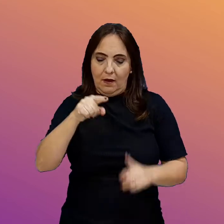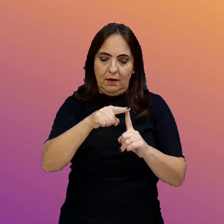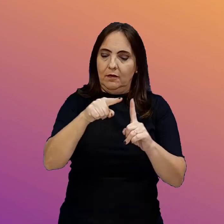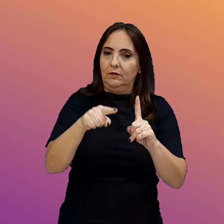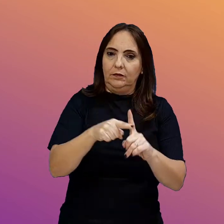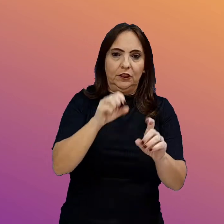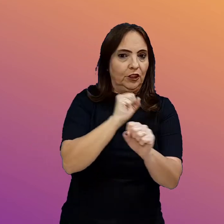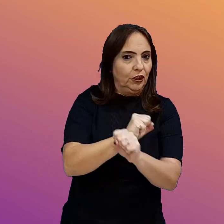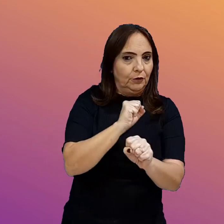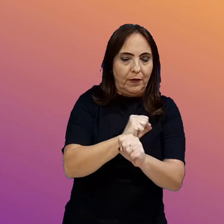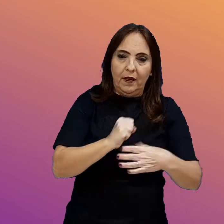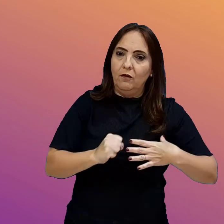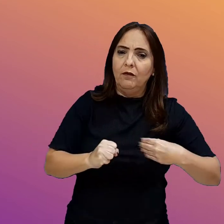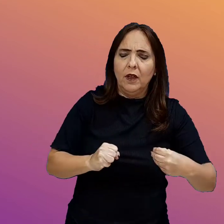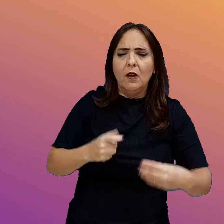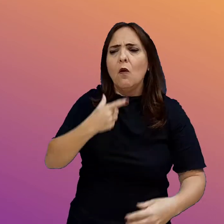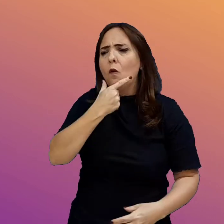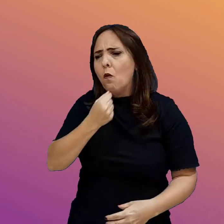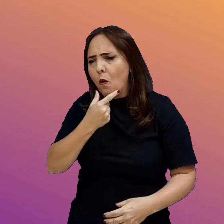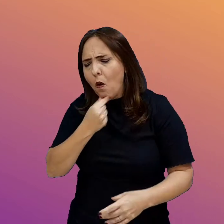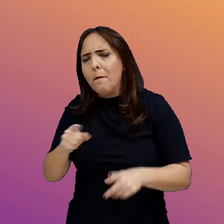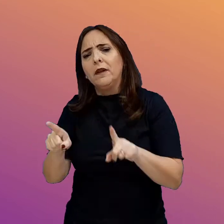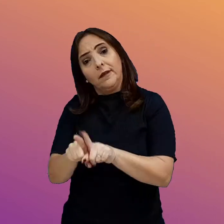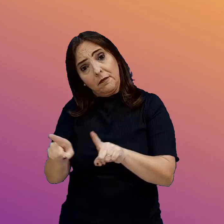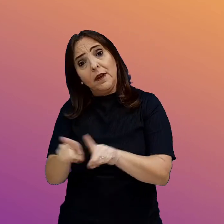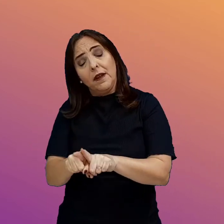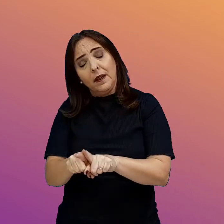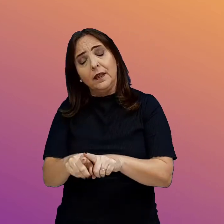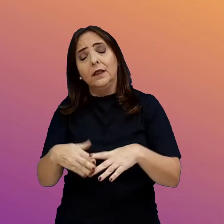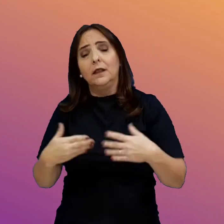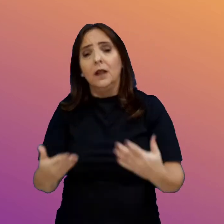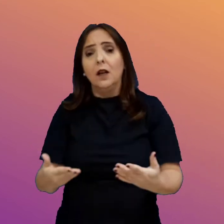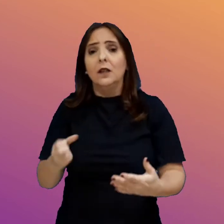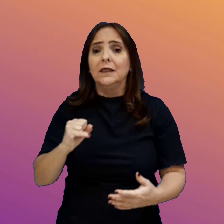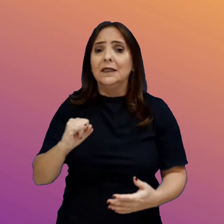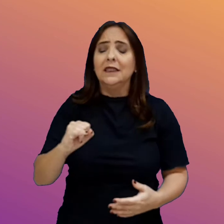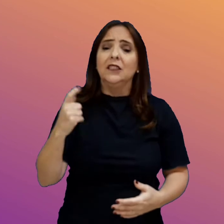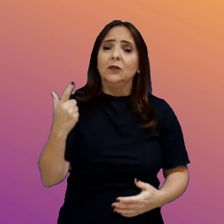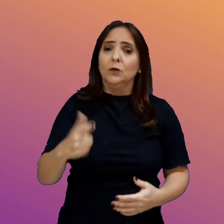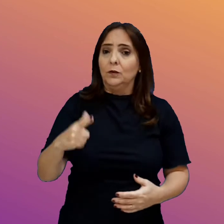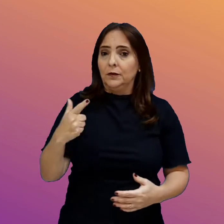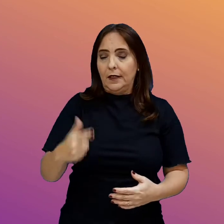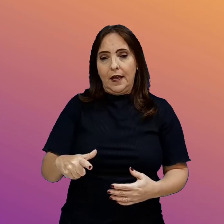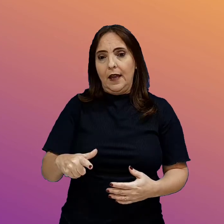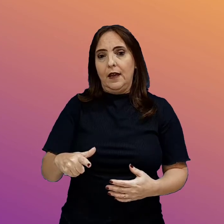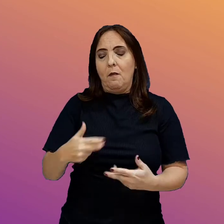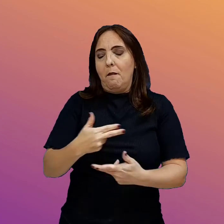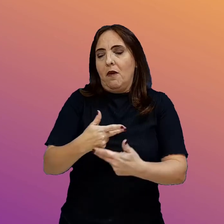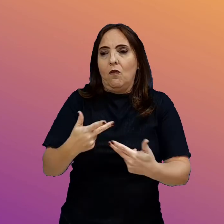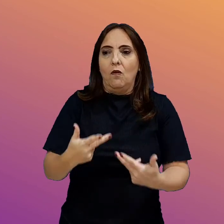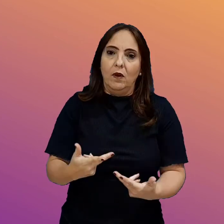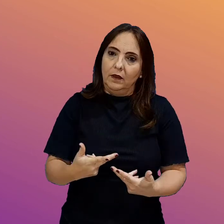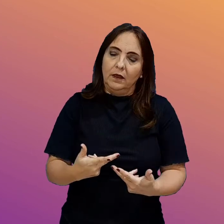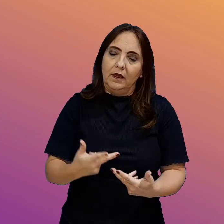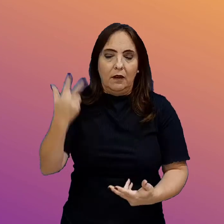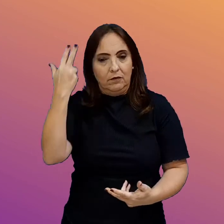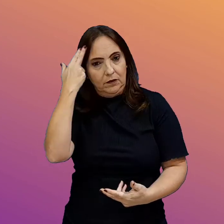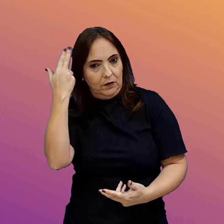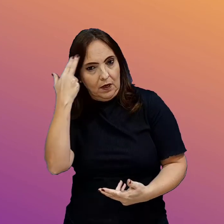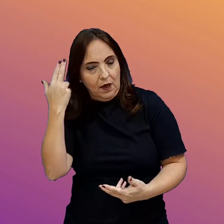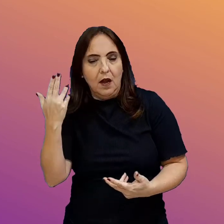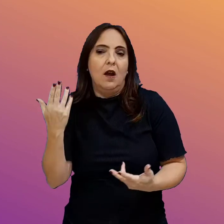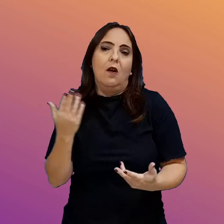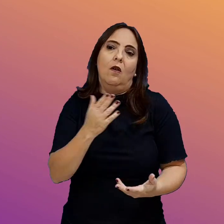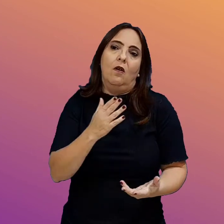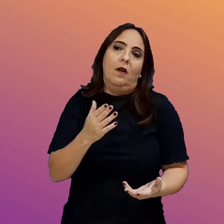na expectativa, na gestação do filho, e quando não há uma gestação natural, né, biológica, a gestação